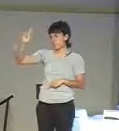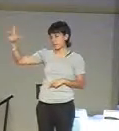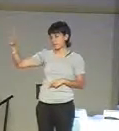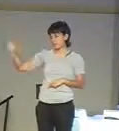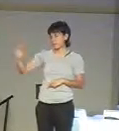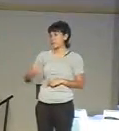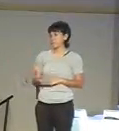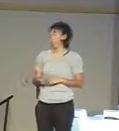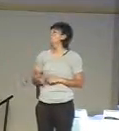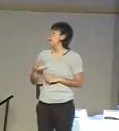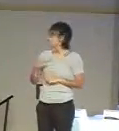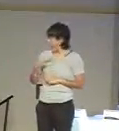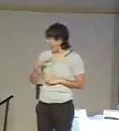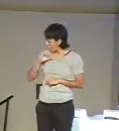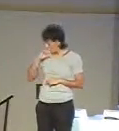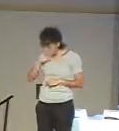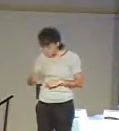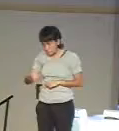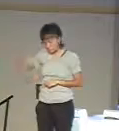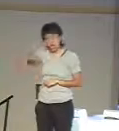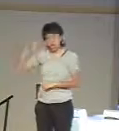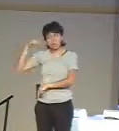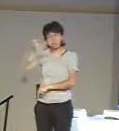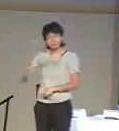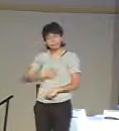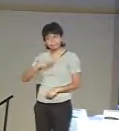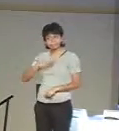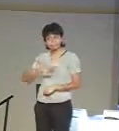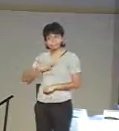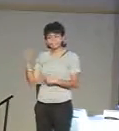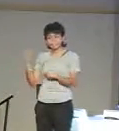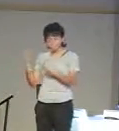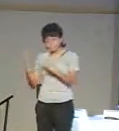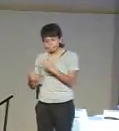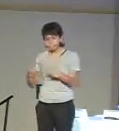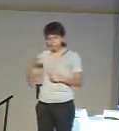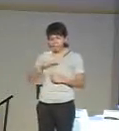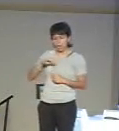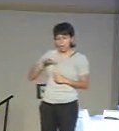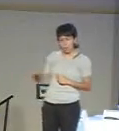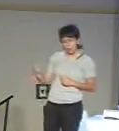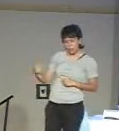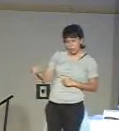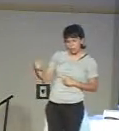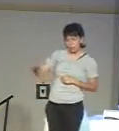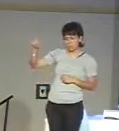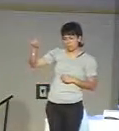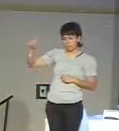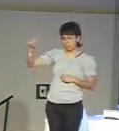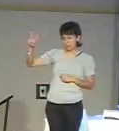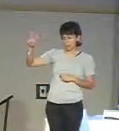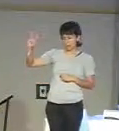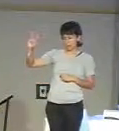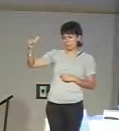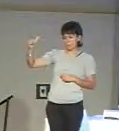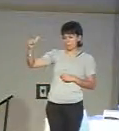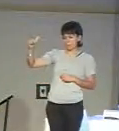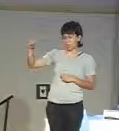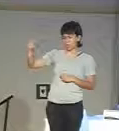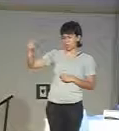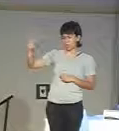Existen otras infecciones que también están asociadas, como la bacteriuria asintomática, la enfermedad